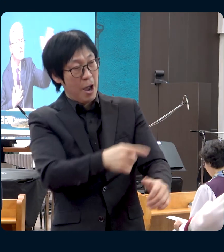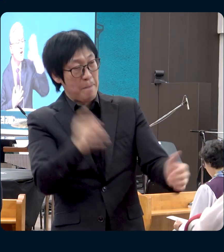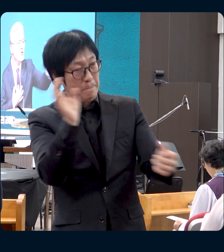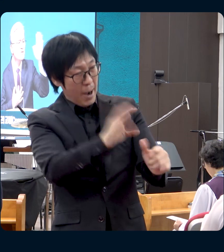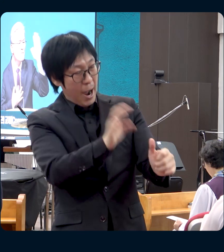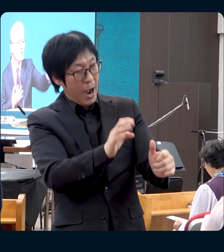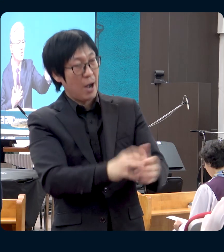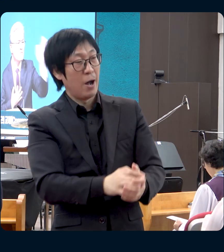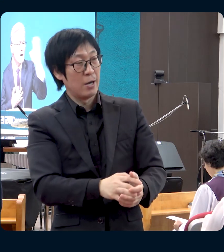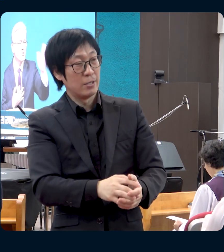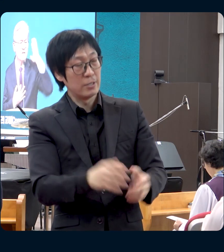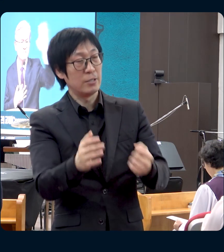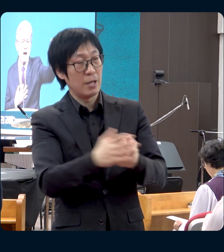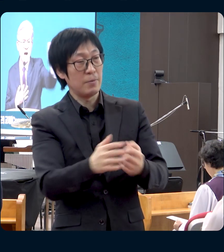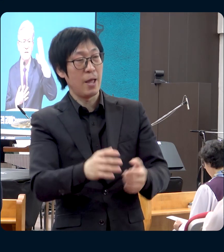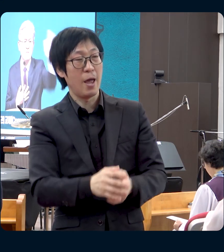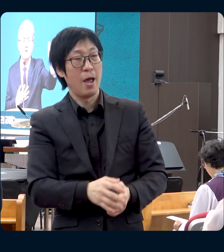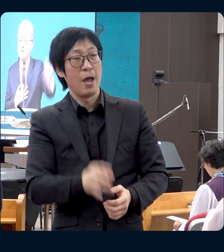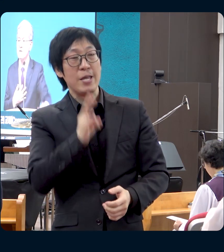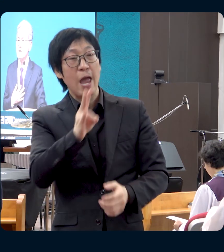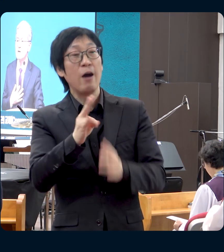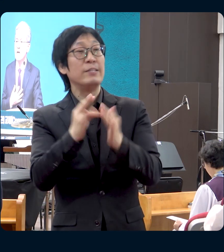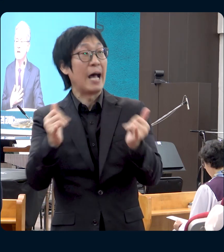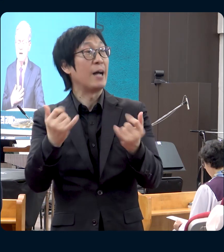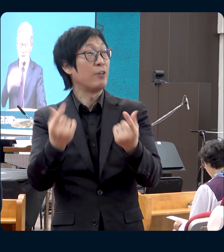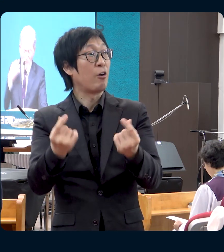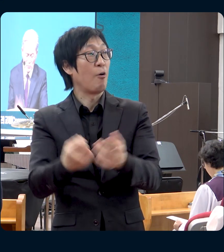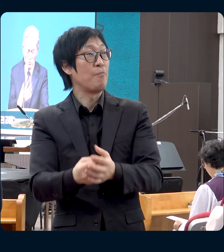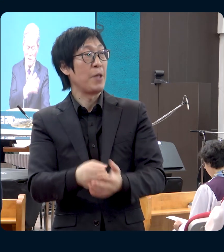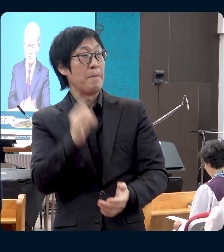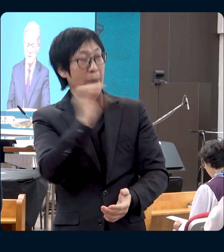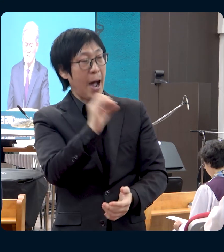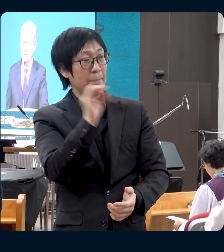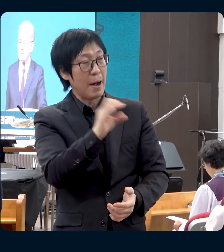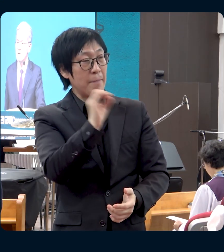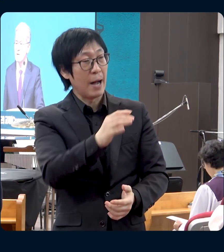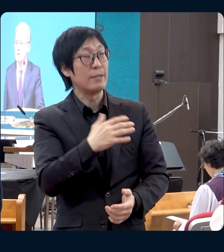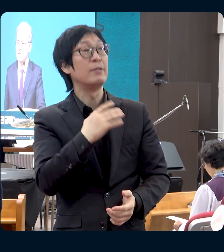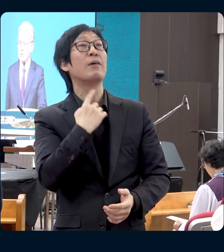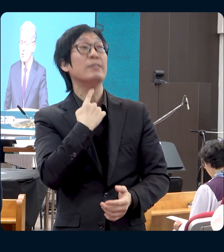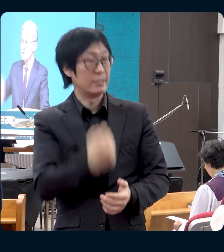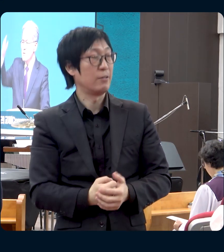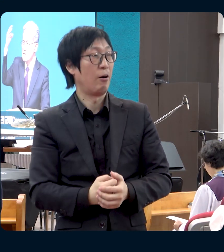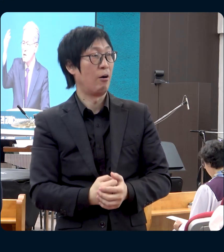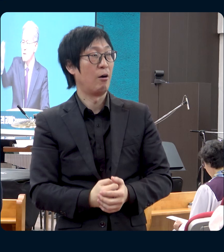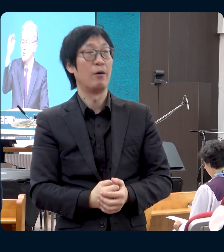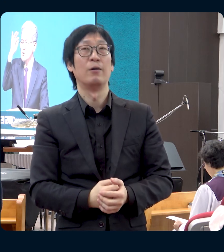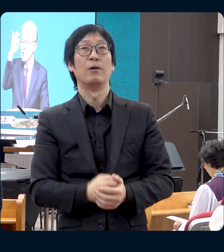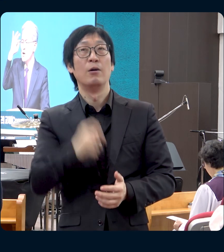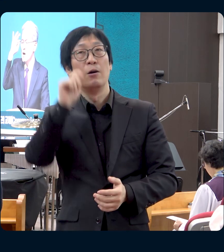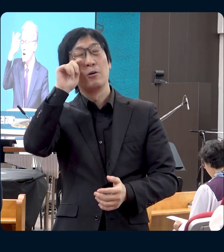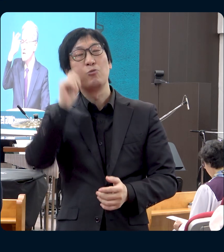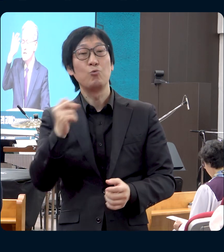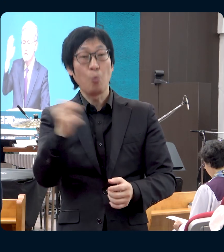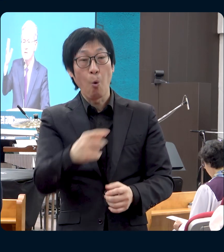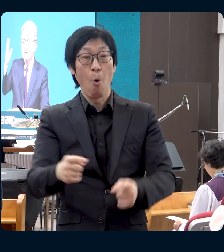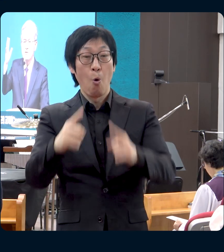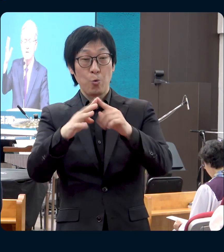비판하는 예언자 목소리를 방송에서 막 내면서 얘기할 때도 그랬고요. 더욱더 그 상황 속에서